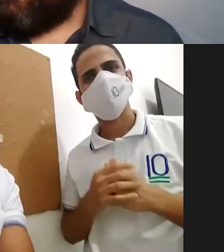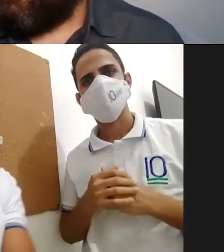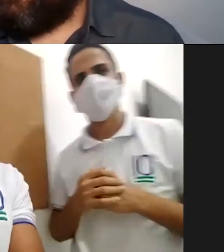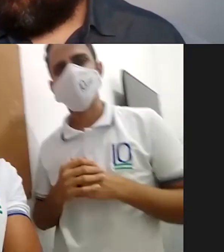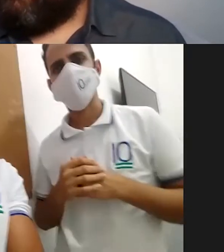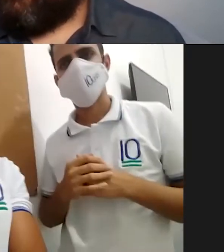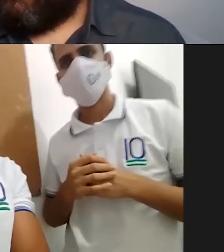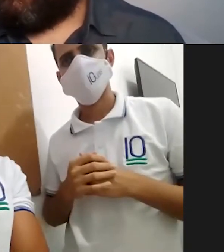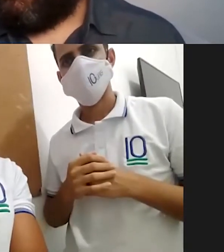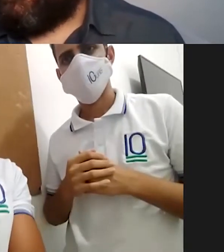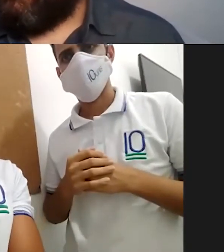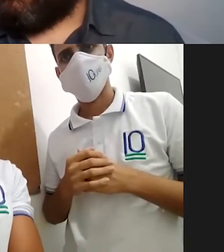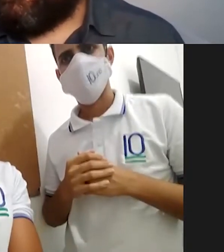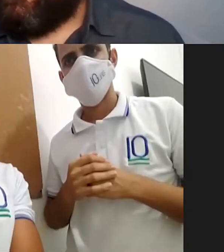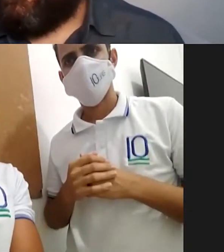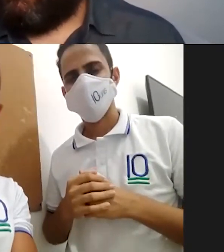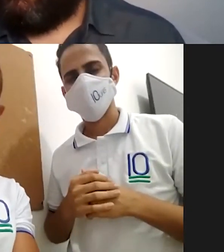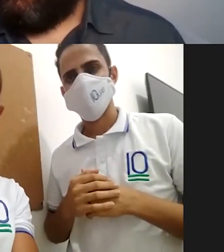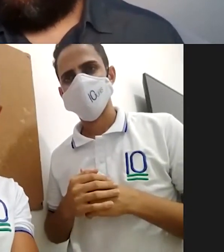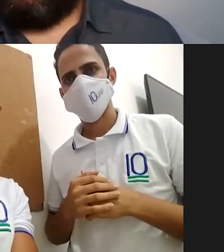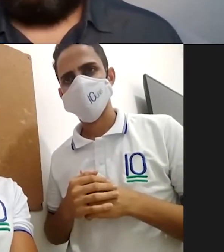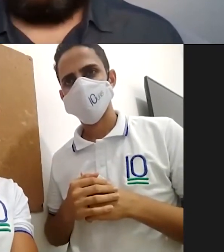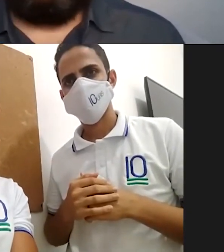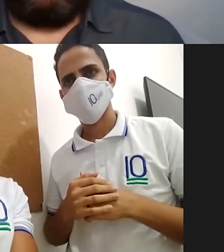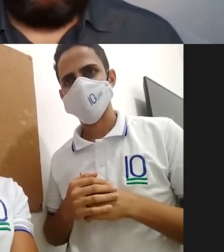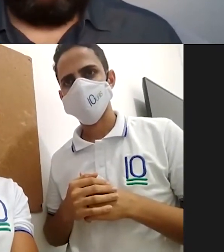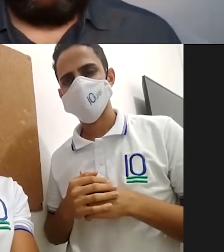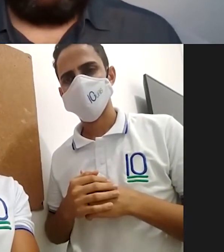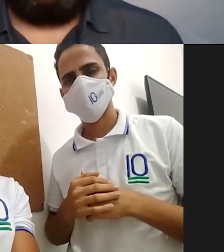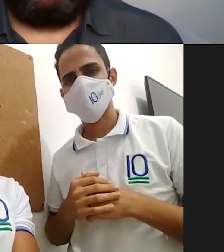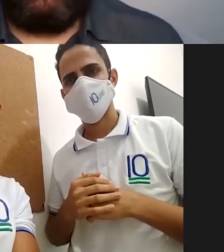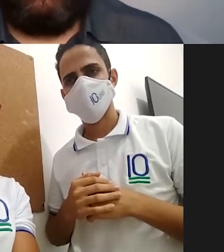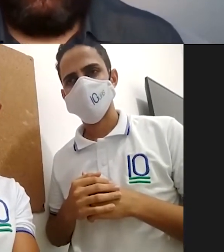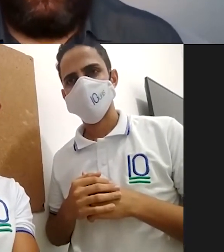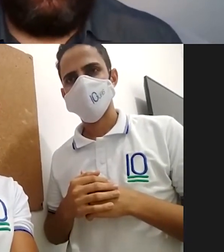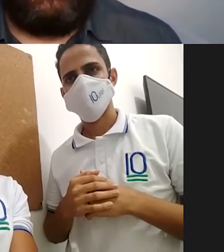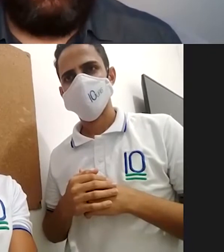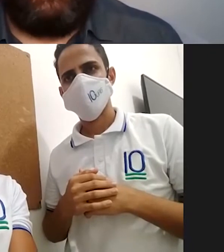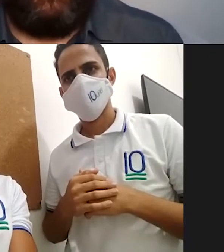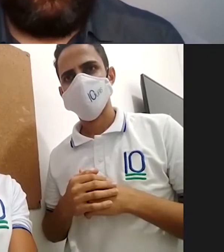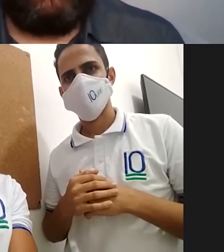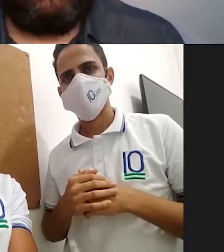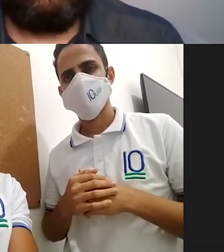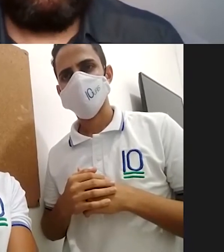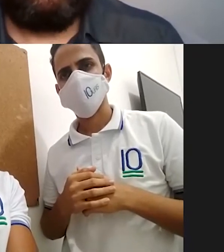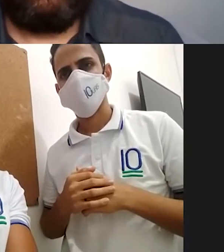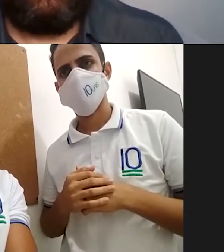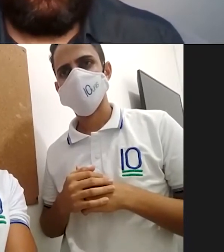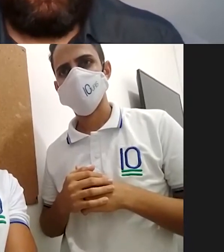cortar? Vou tentar. Entrei aqui, no 8. Uma vida melhor, vá, repete. Uma vida melhor.